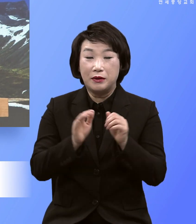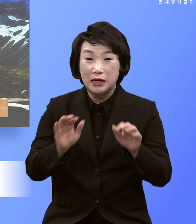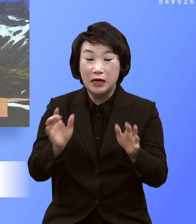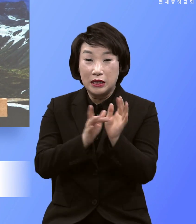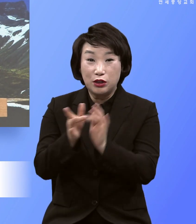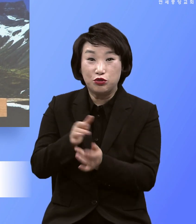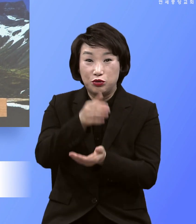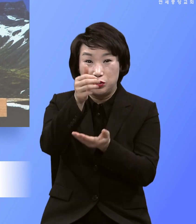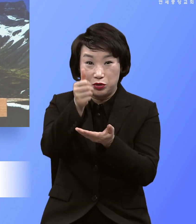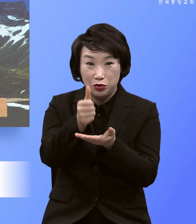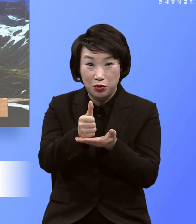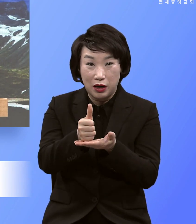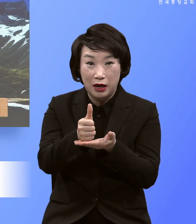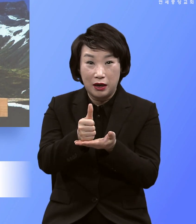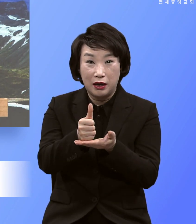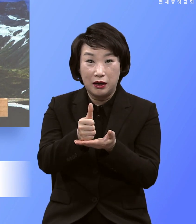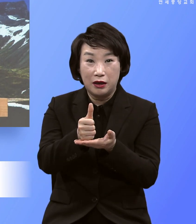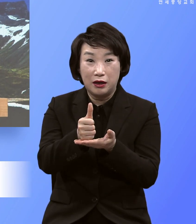예수 그리스도께서